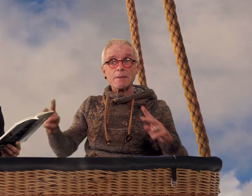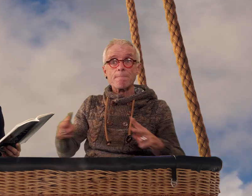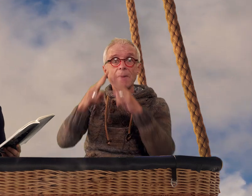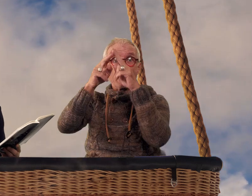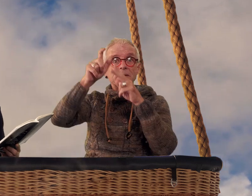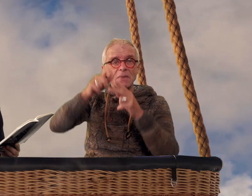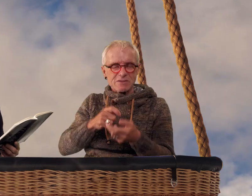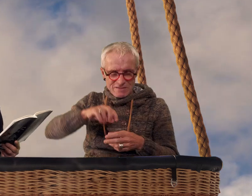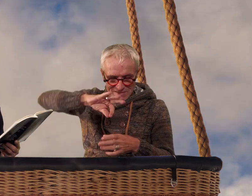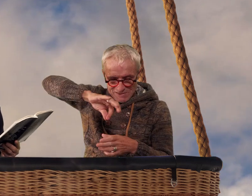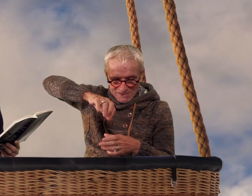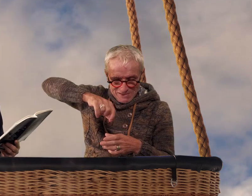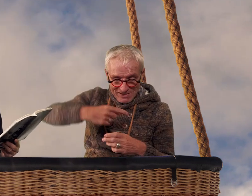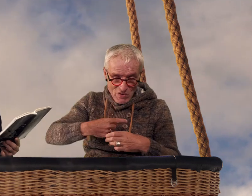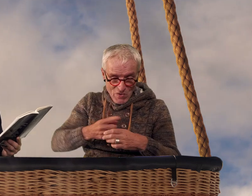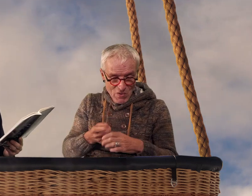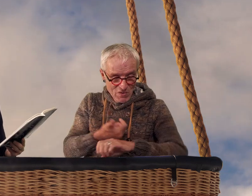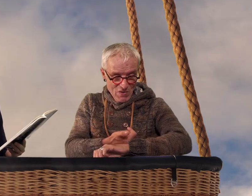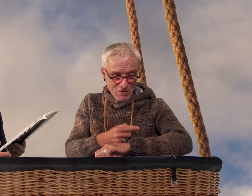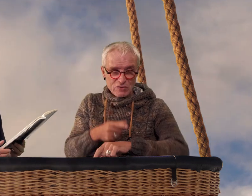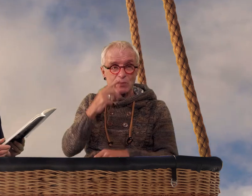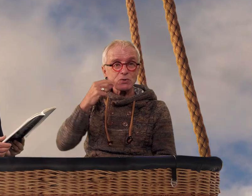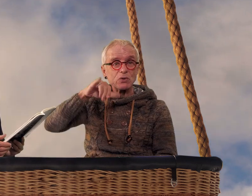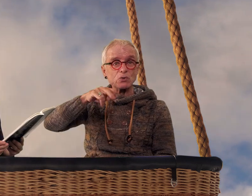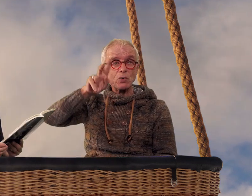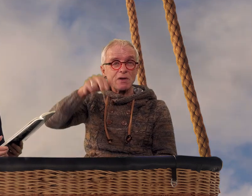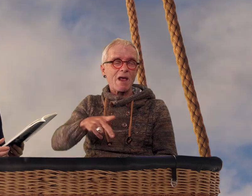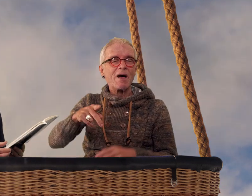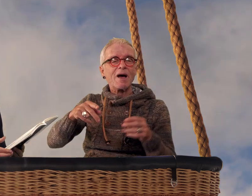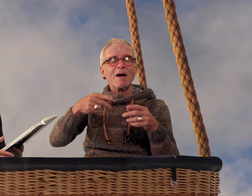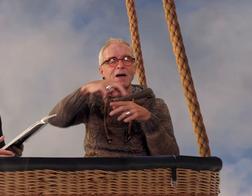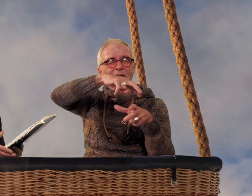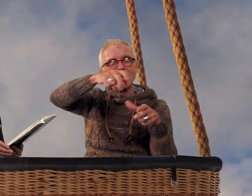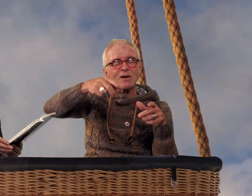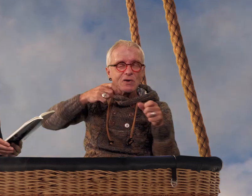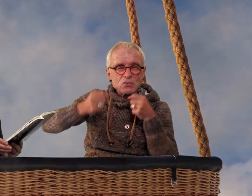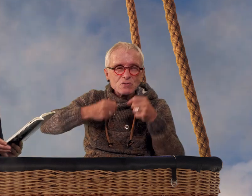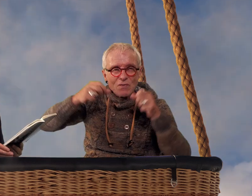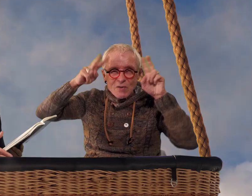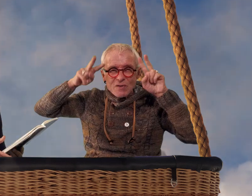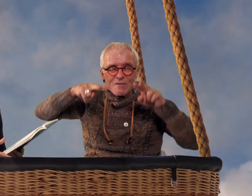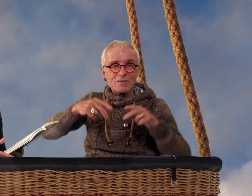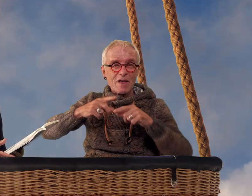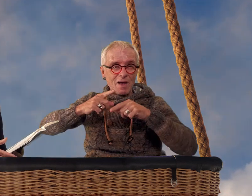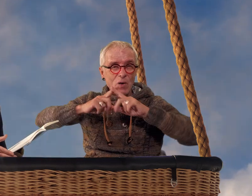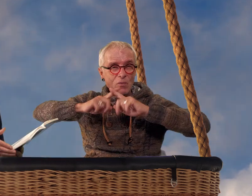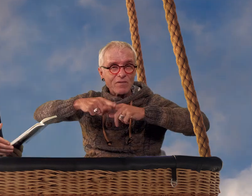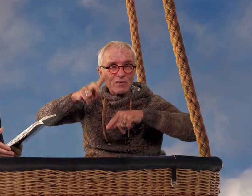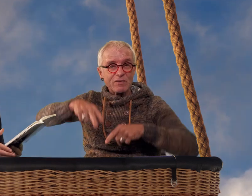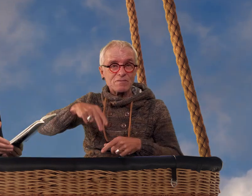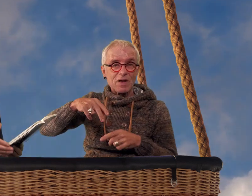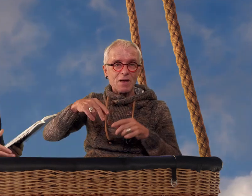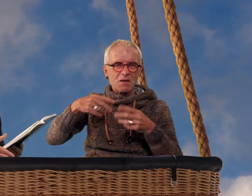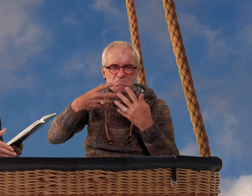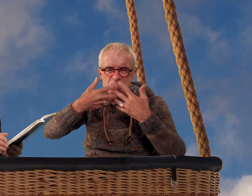un horloger, M. Julien, a fait à l'hippodrome de convaincantes expériences car grâce à un mécanisme particulier, son